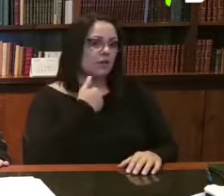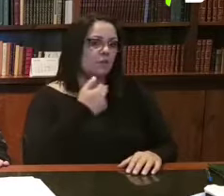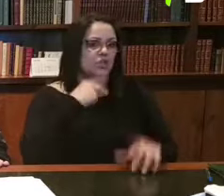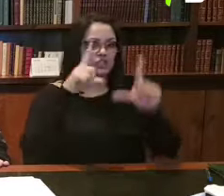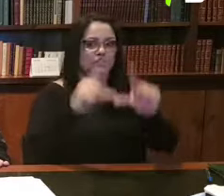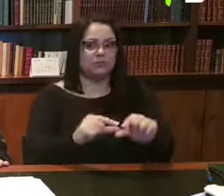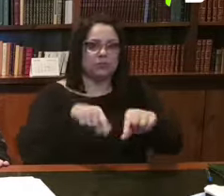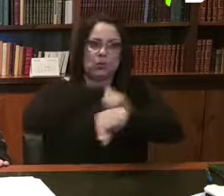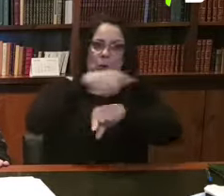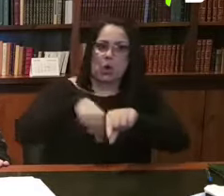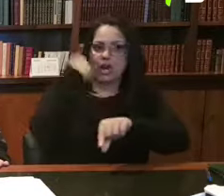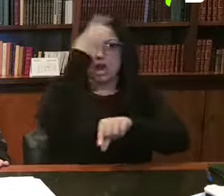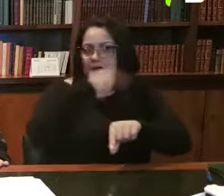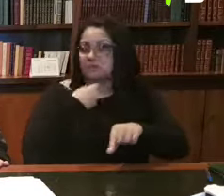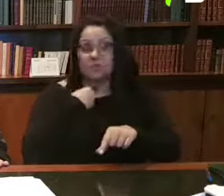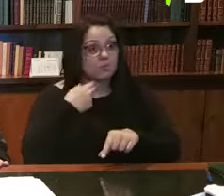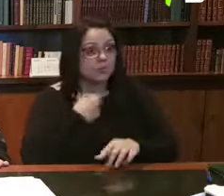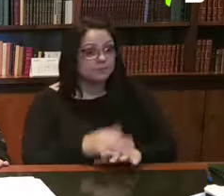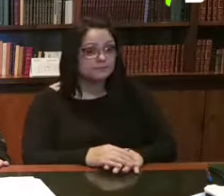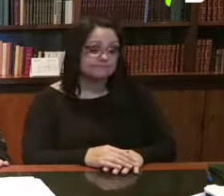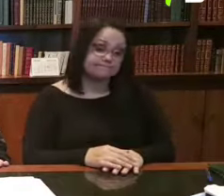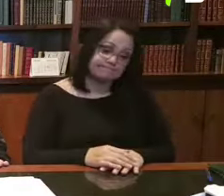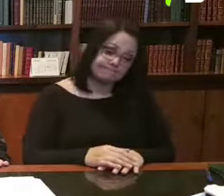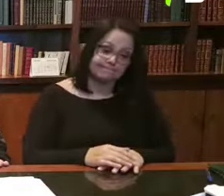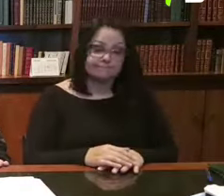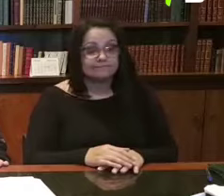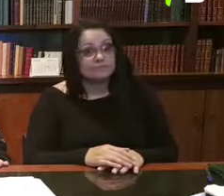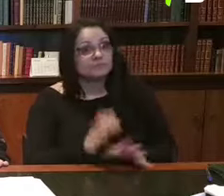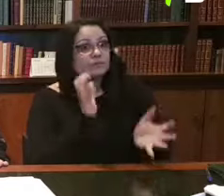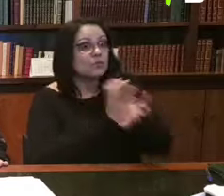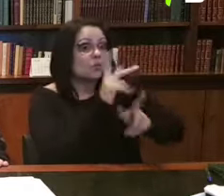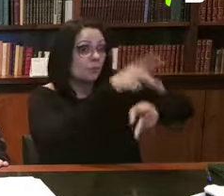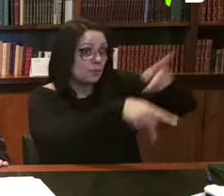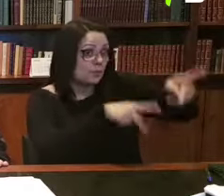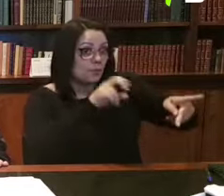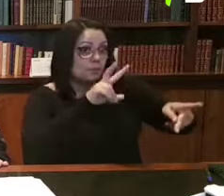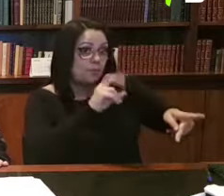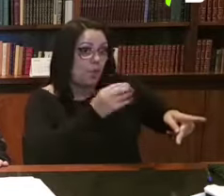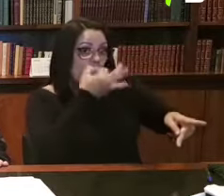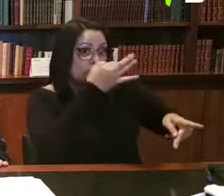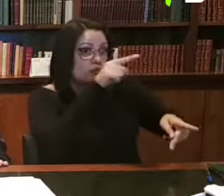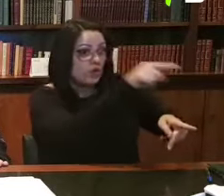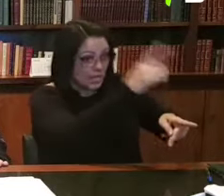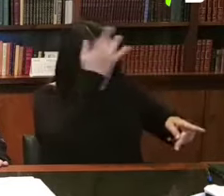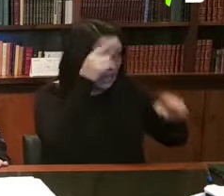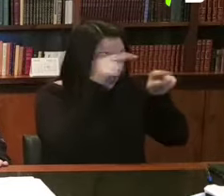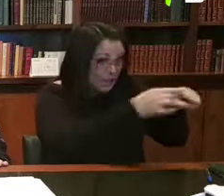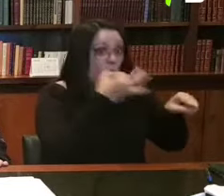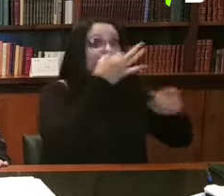reduzir nem jornada de trabalho não é isso hora a opinião pública eu acho que é desfavorável